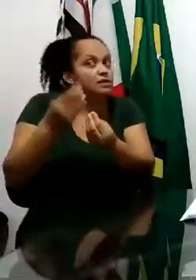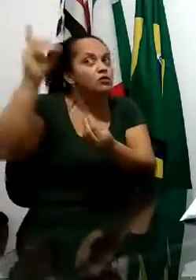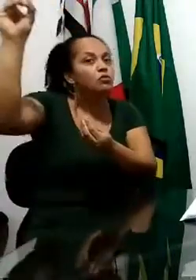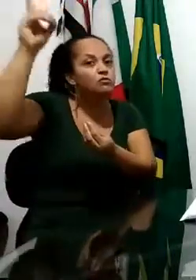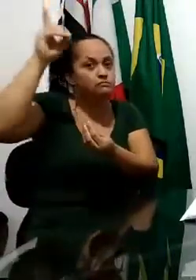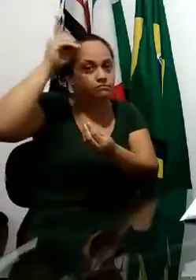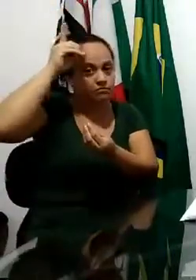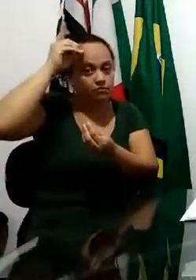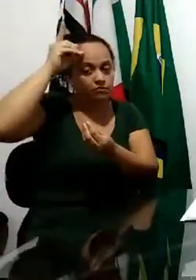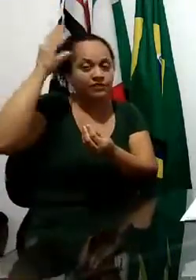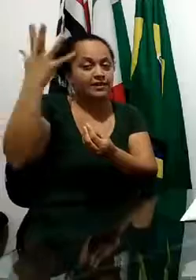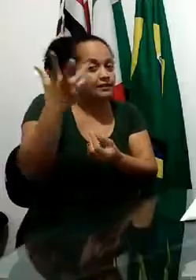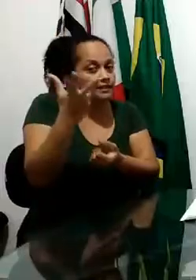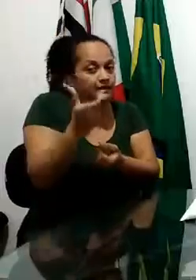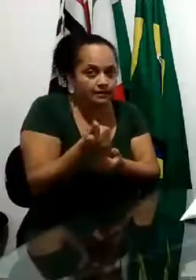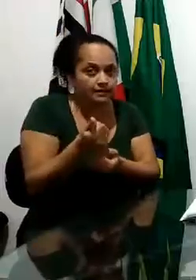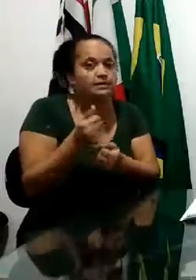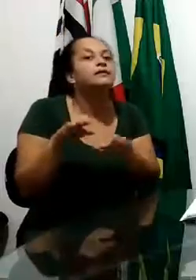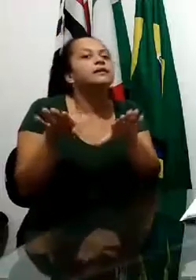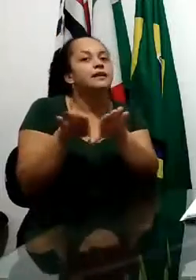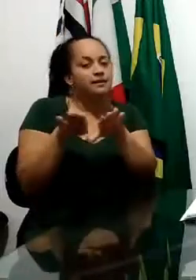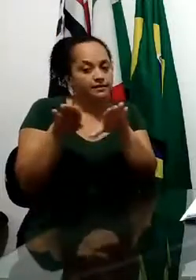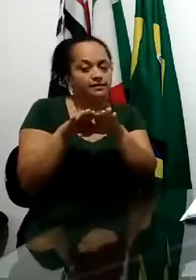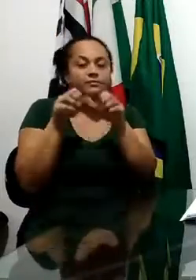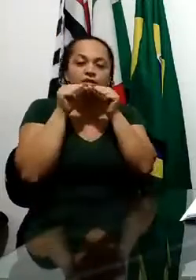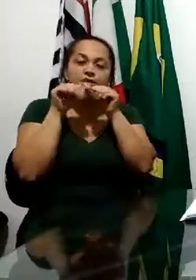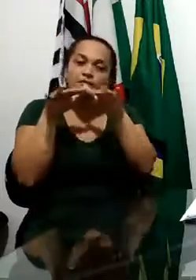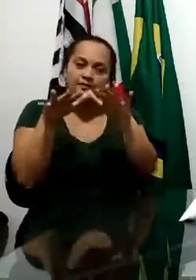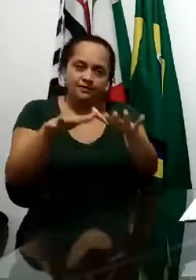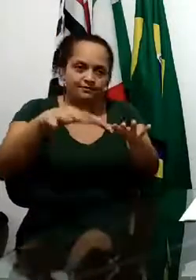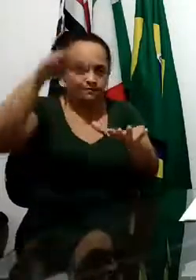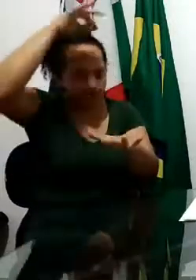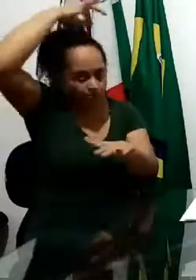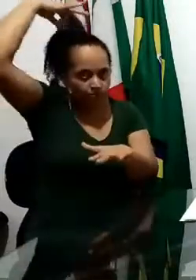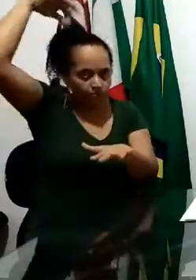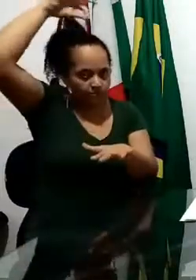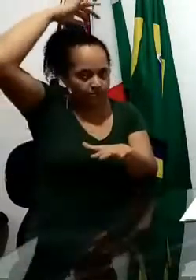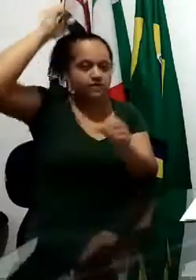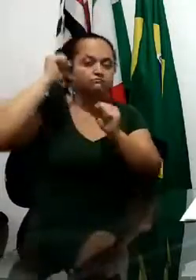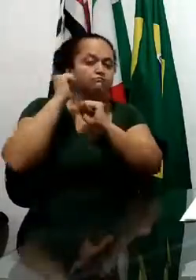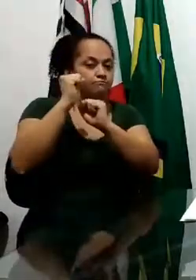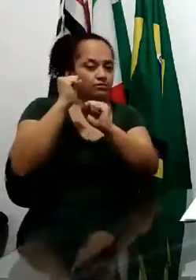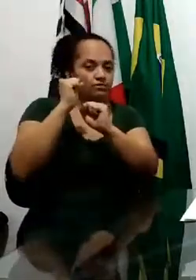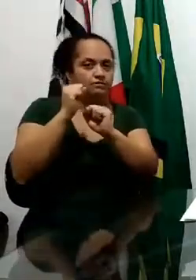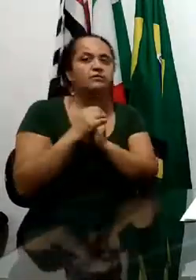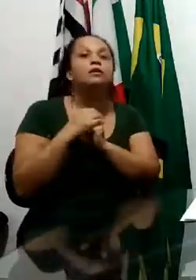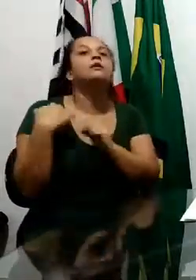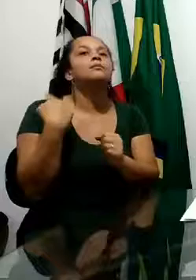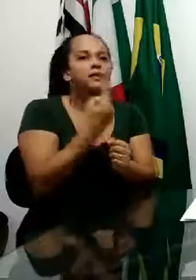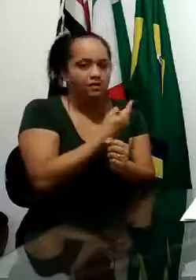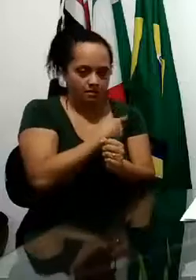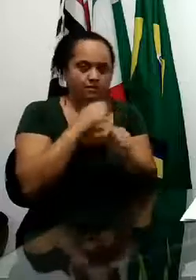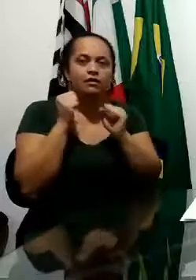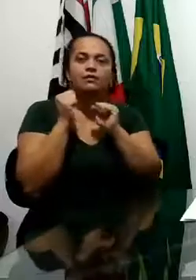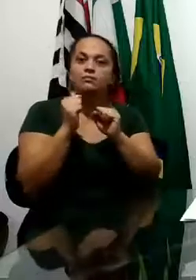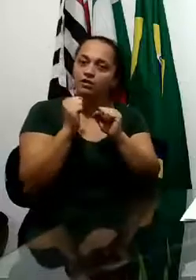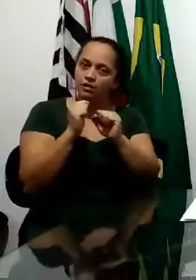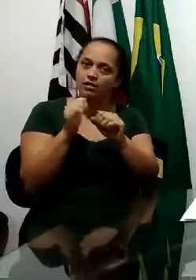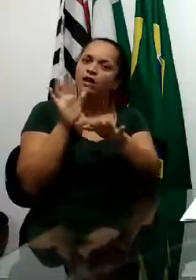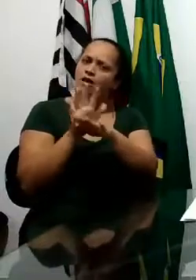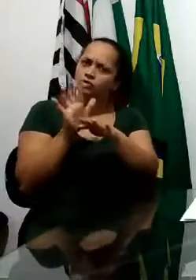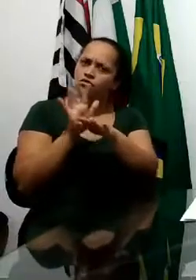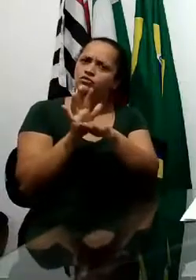talentos e nos batizou com o poder do Espírito Santo, para a gente poder cumprir a nossa vocação no corpo de Cristo,